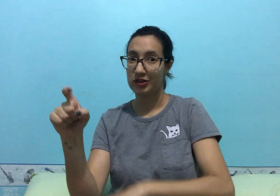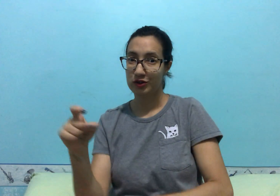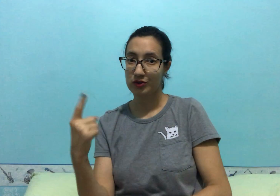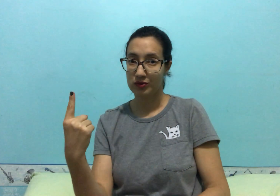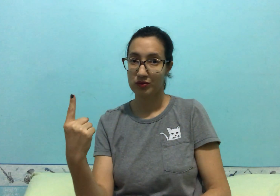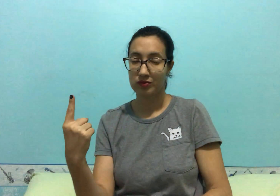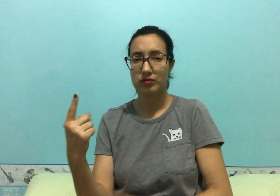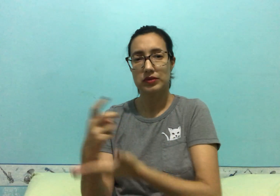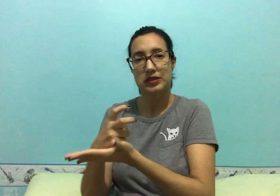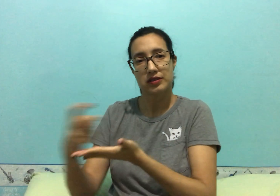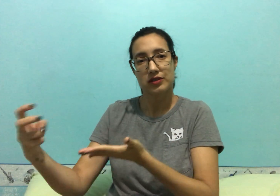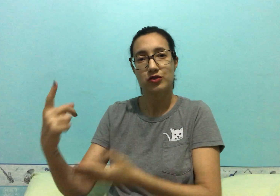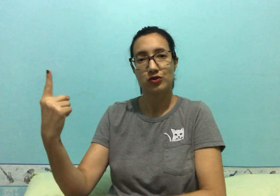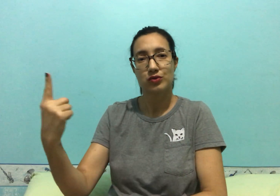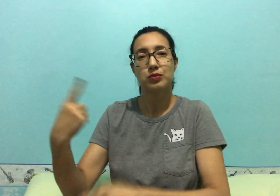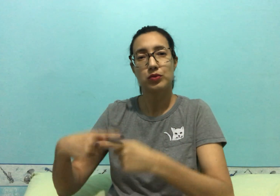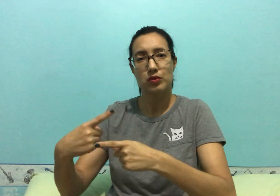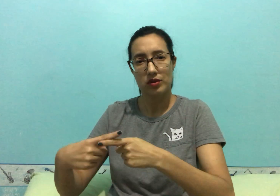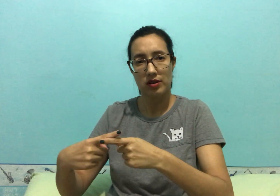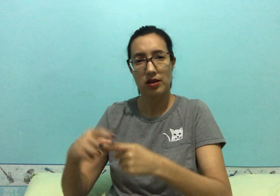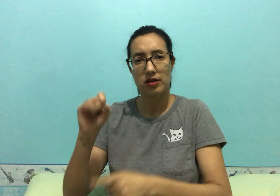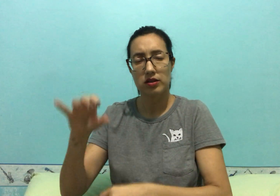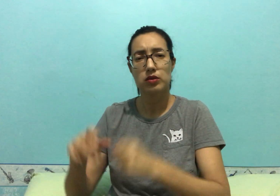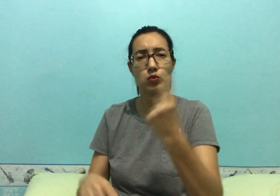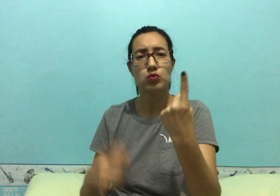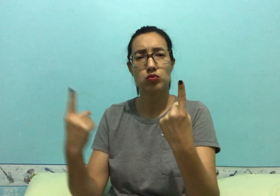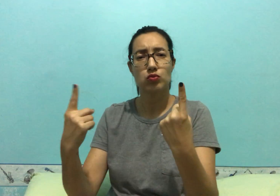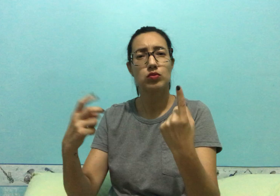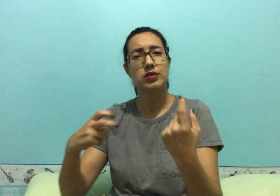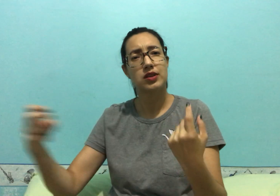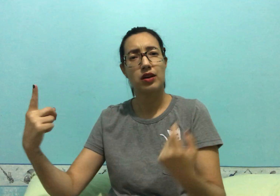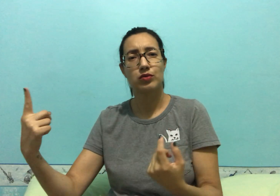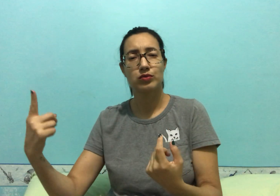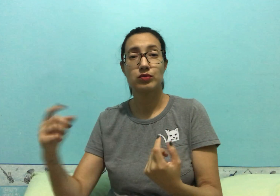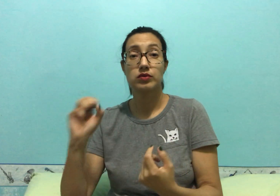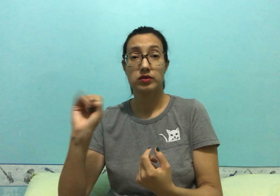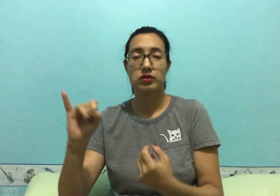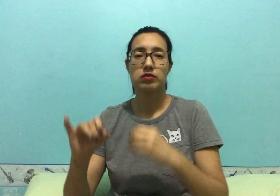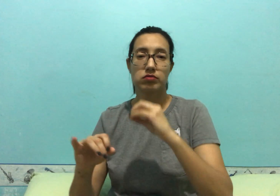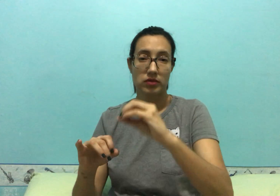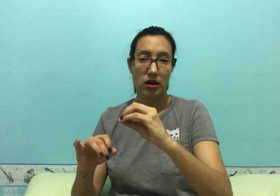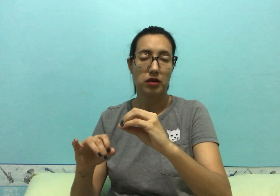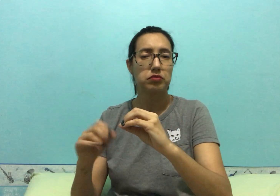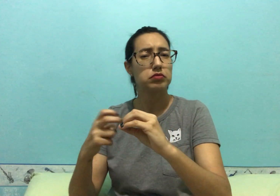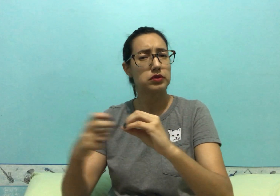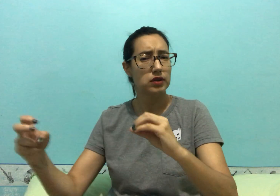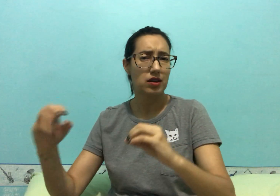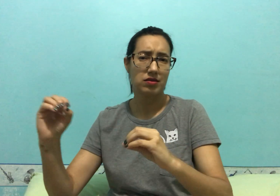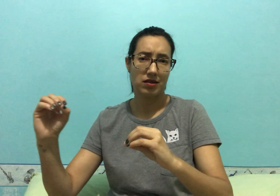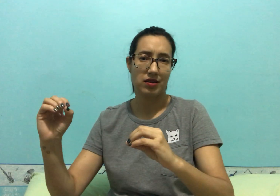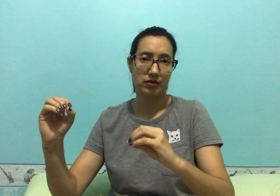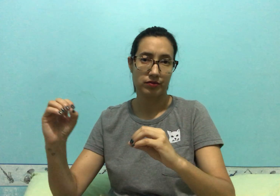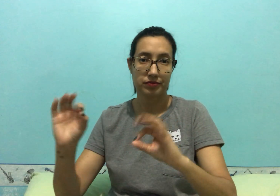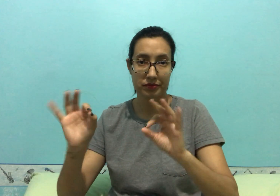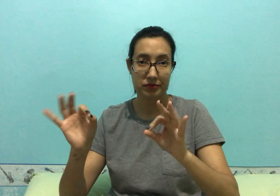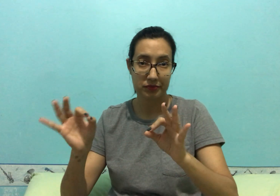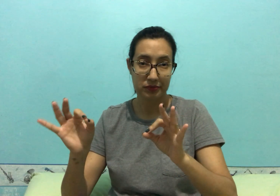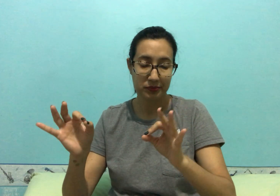for 1, vai ser 1 e 1, sai 1. Se x for 0, vai ser 0 e 1, sai 0. Então sai o x aqui. Tá? E